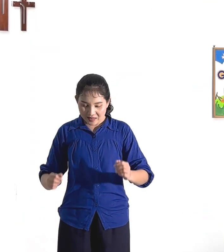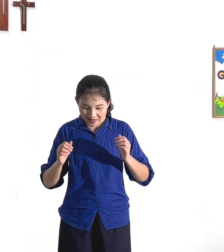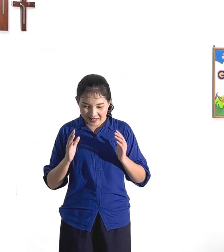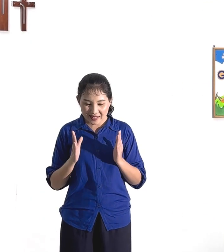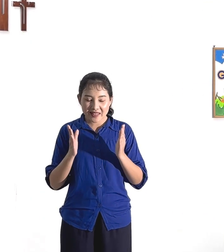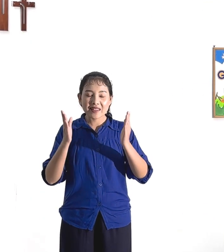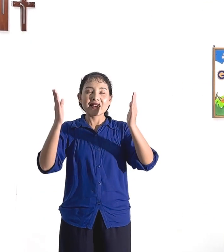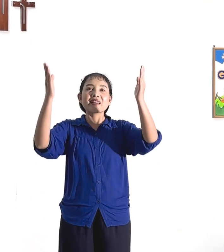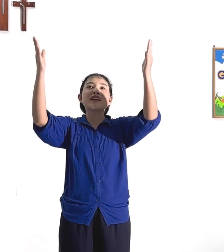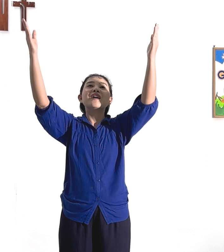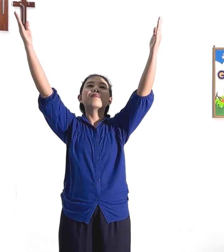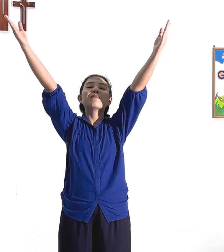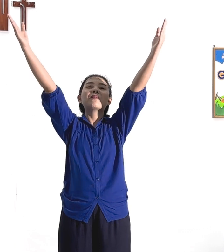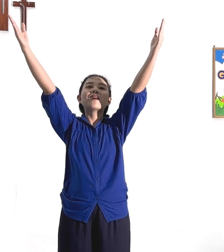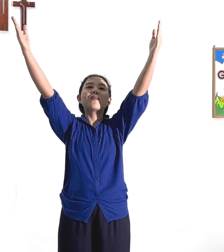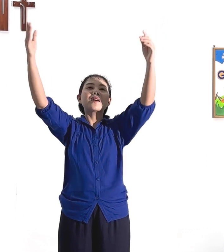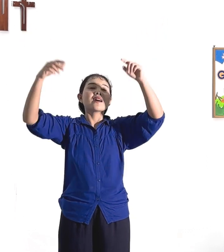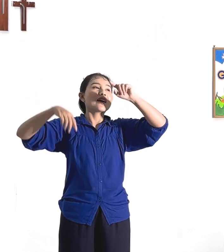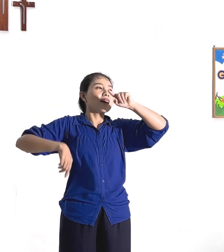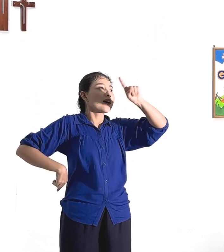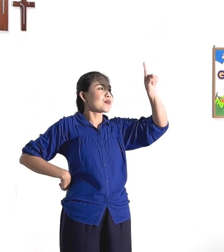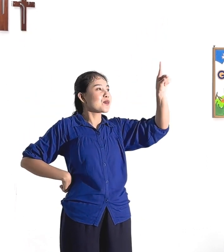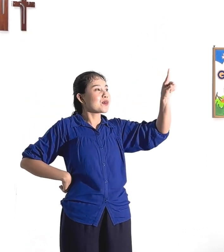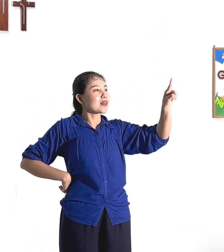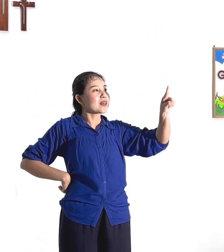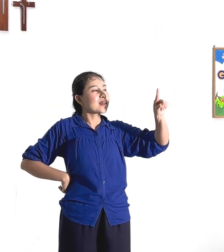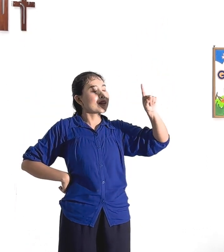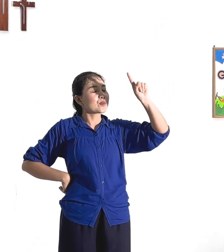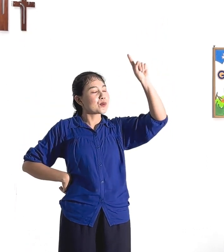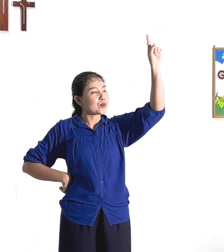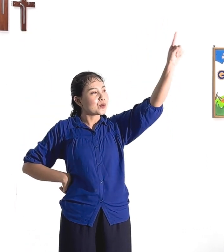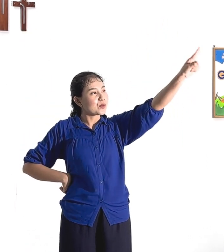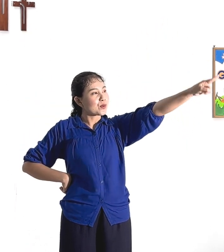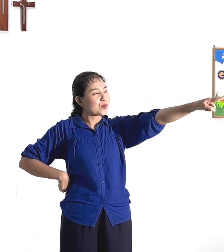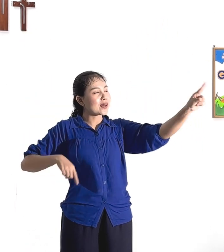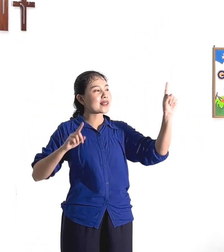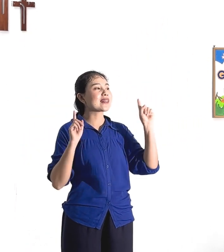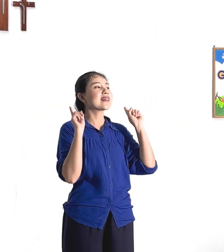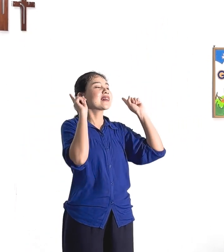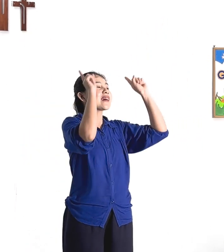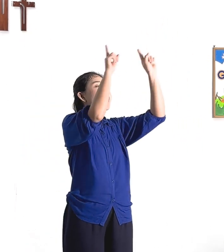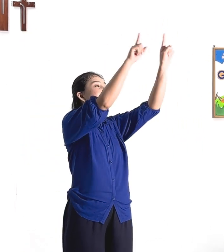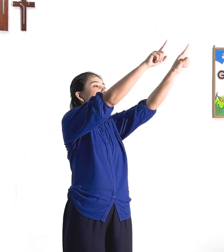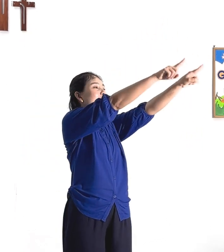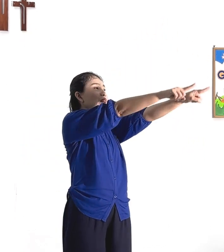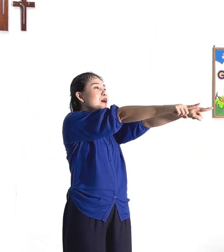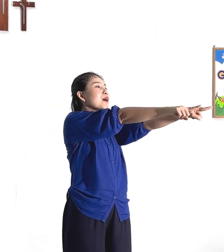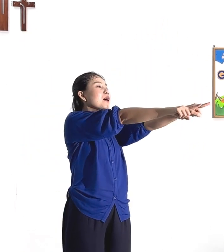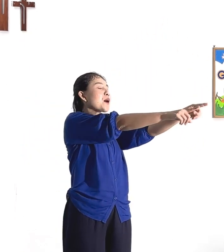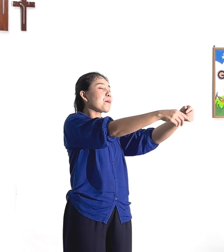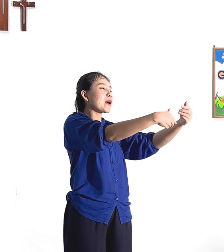Ia membawa aku keluar ke tempat